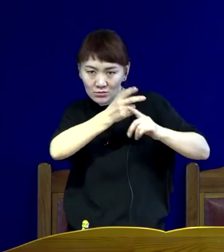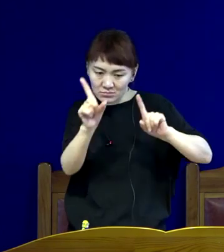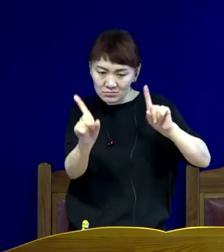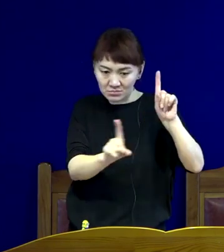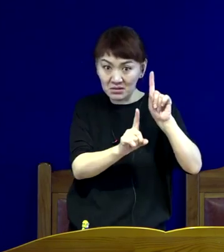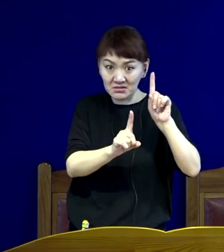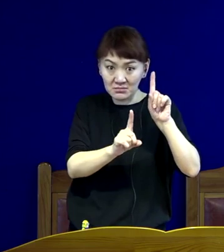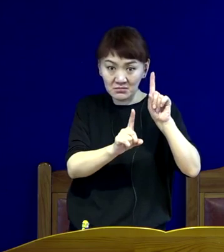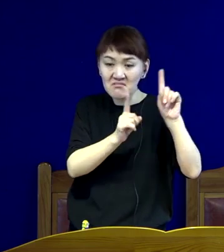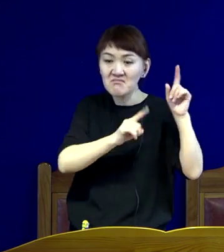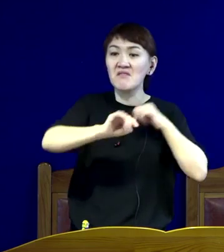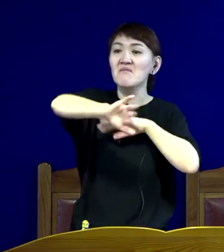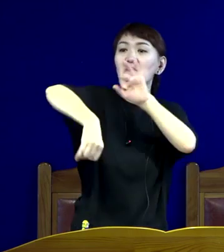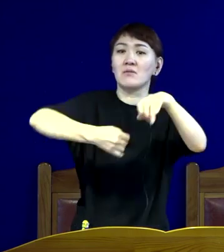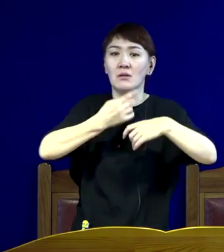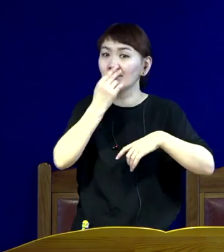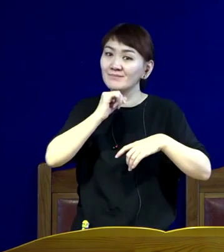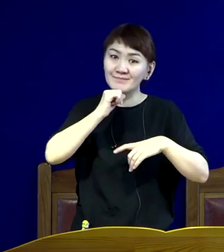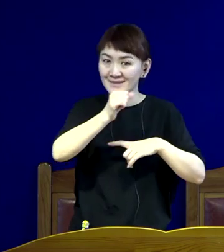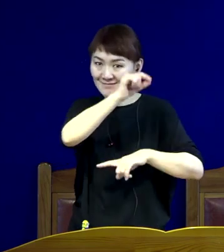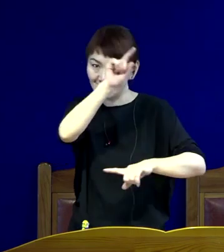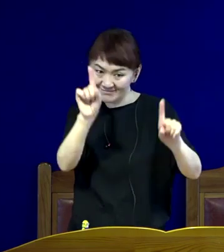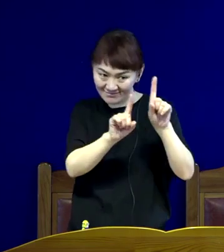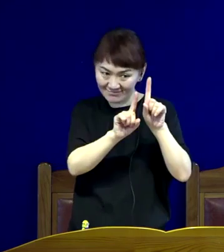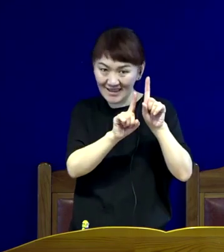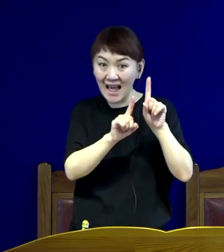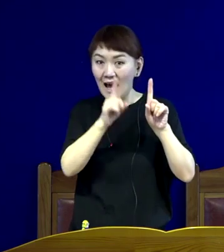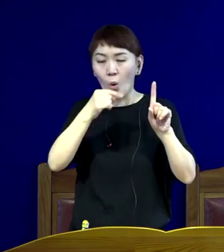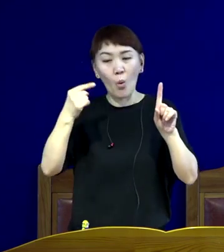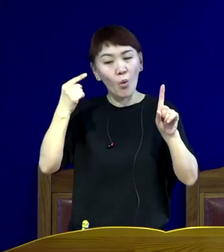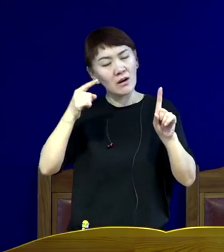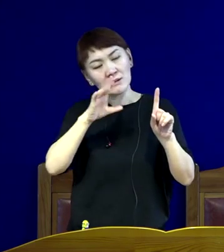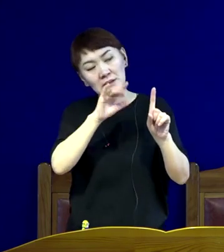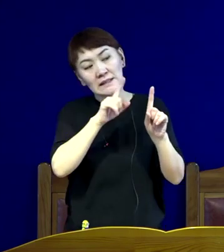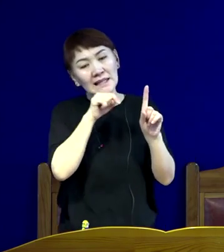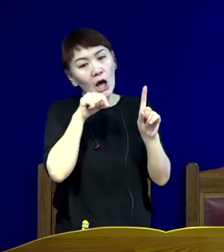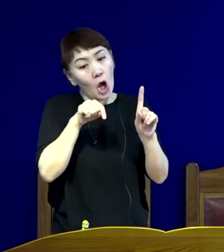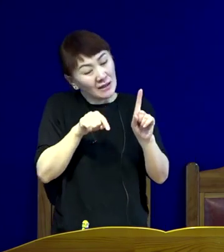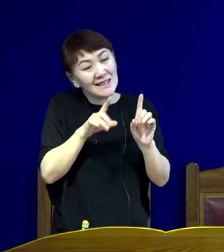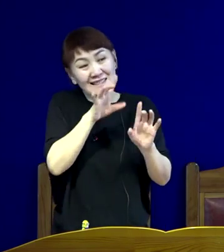хэрэгтэй. Үзэл бодлоо хэлэх боломжтой гэж хэлсэн тийм ээ. А ингэвэл ямар вэ?